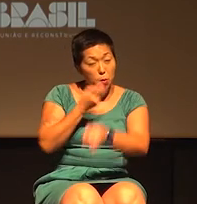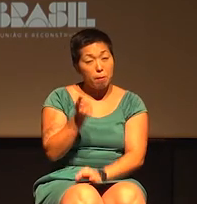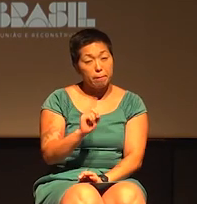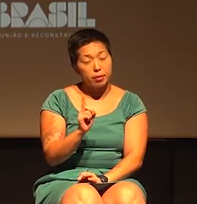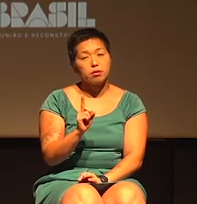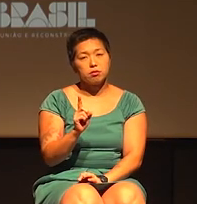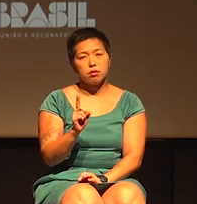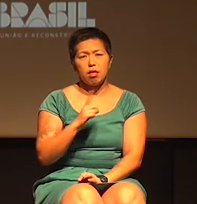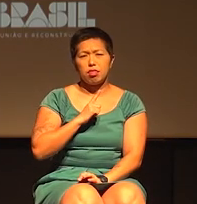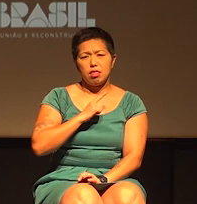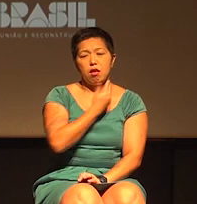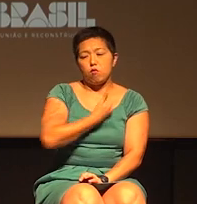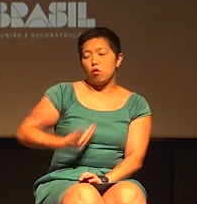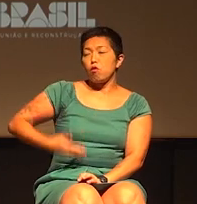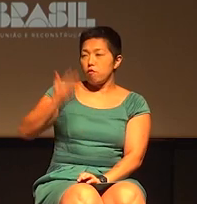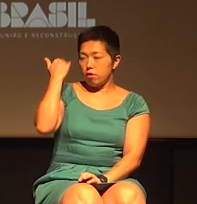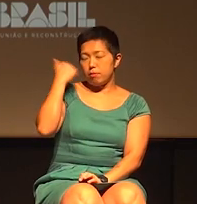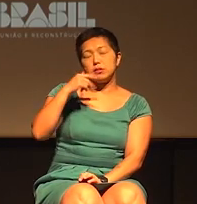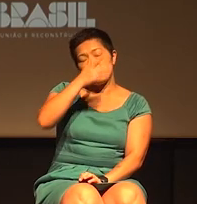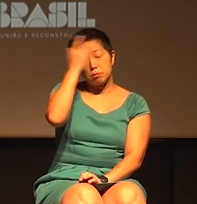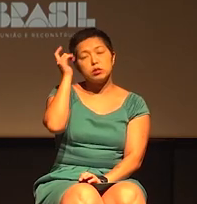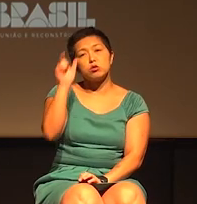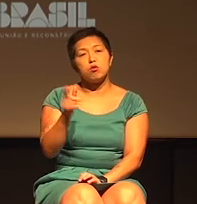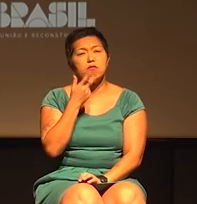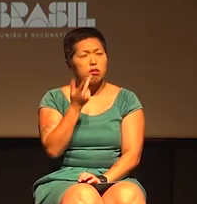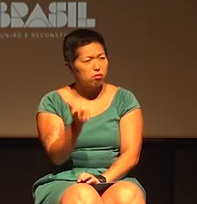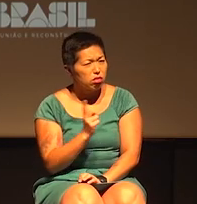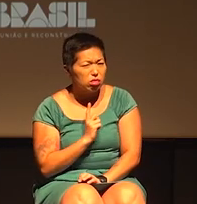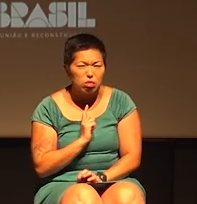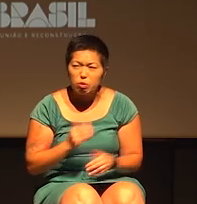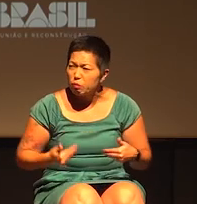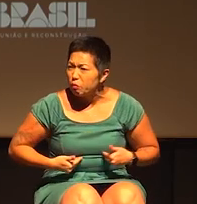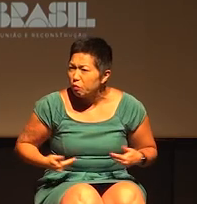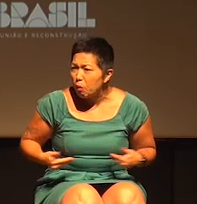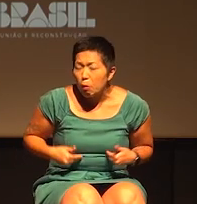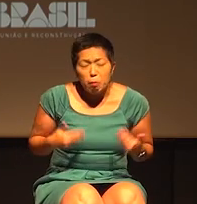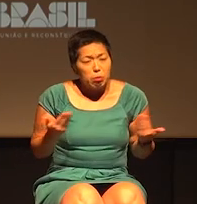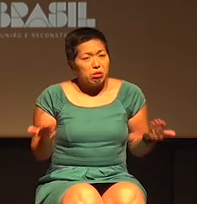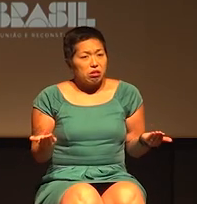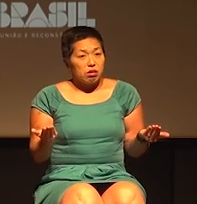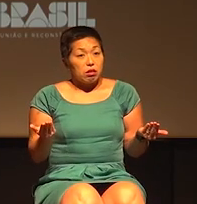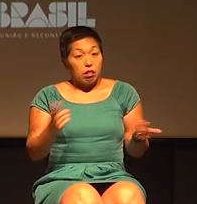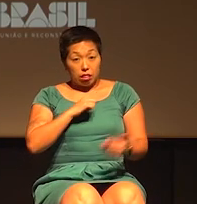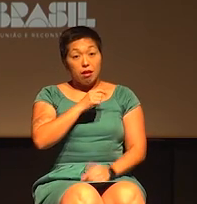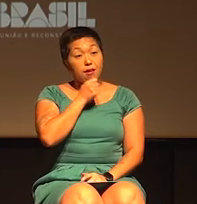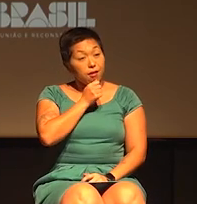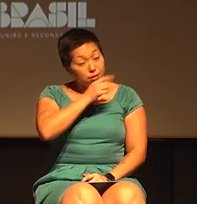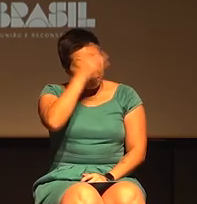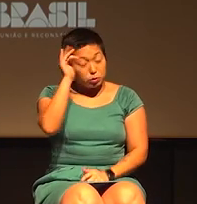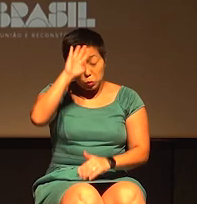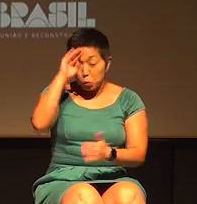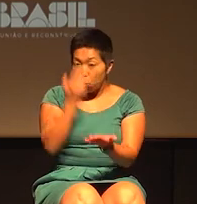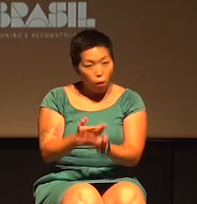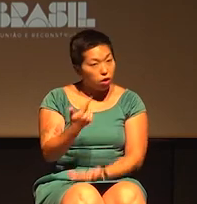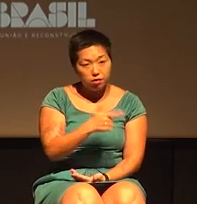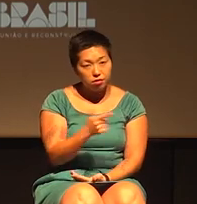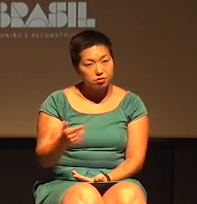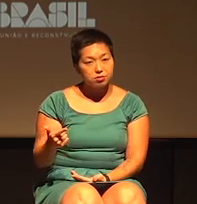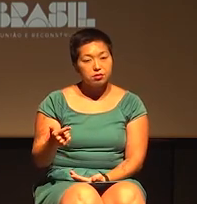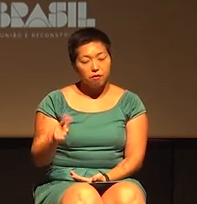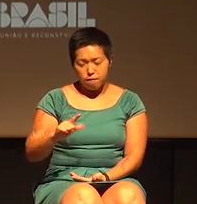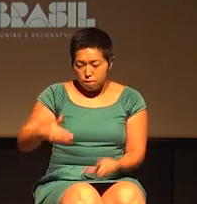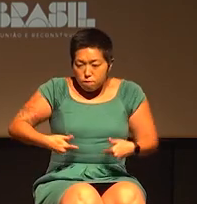não a gente teve no governo passado as pessoas falam existe fome né Tem pessoas que não acreditam que tem fome é